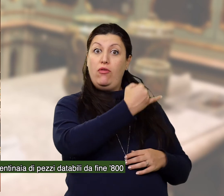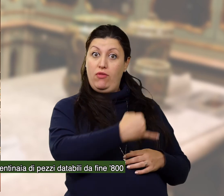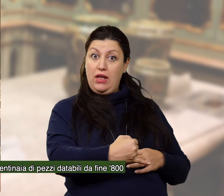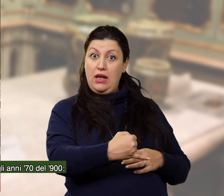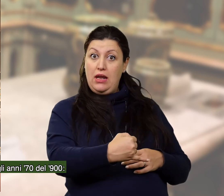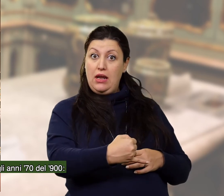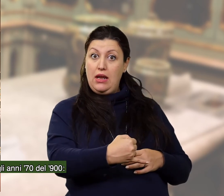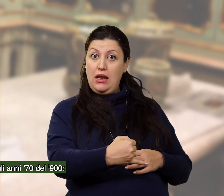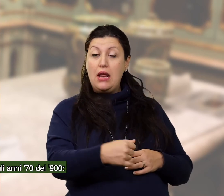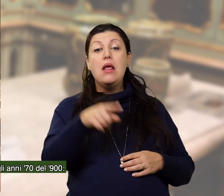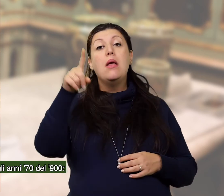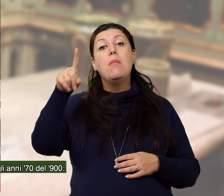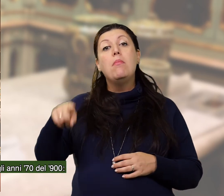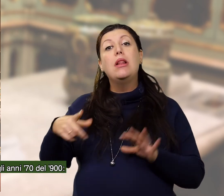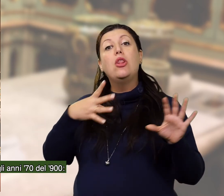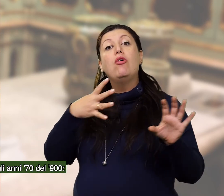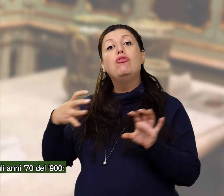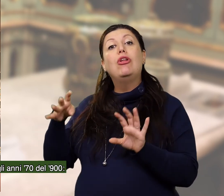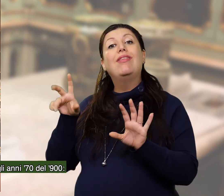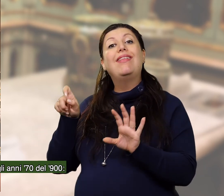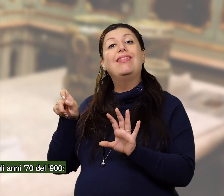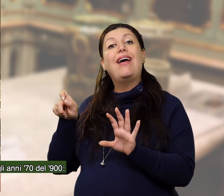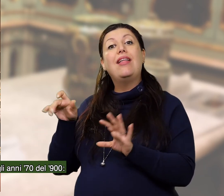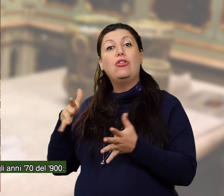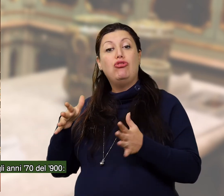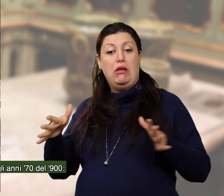agli anni settanta del novecento